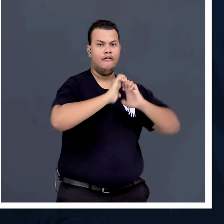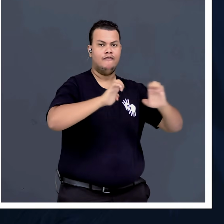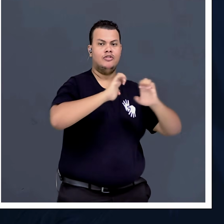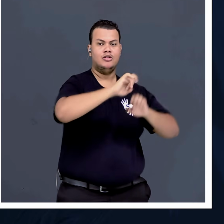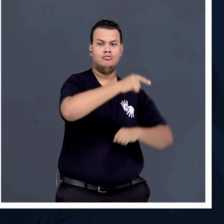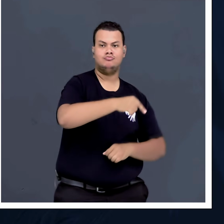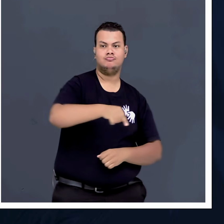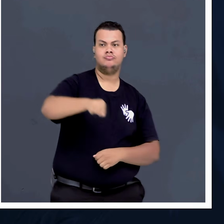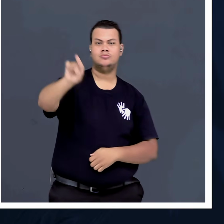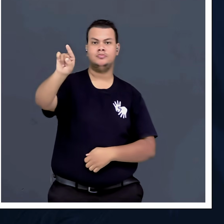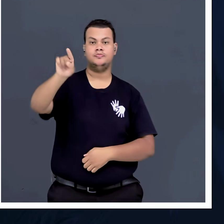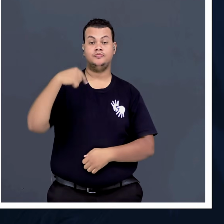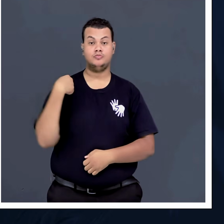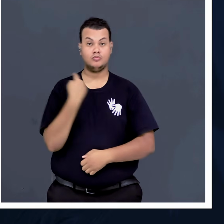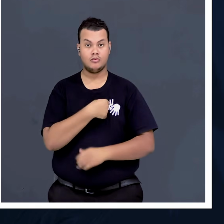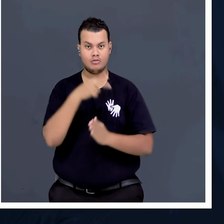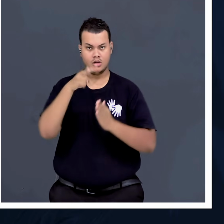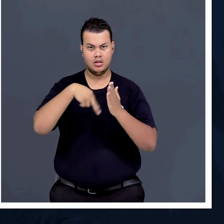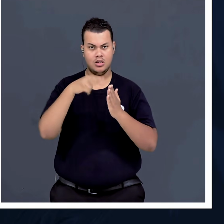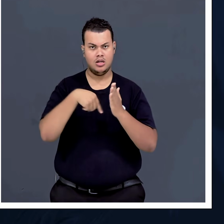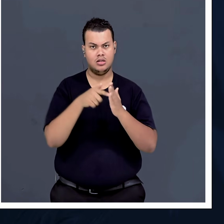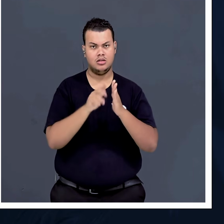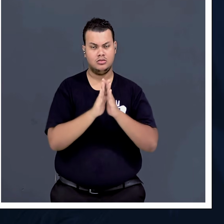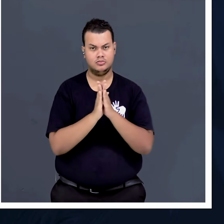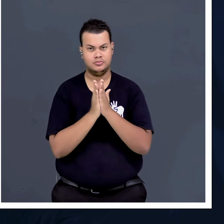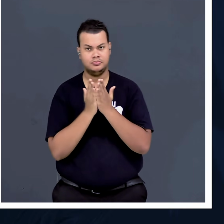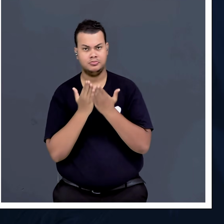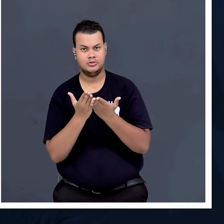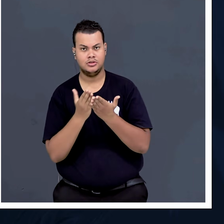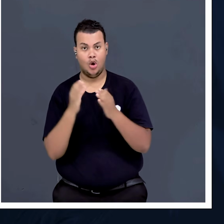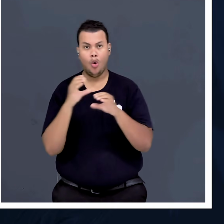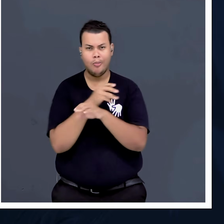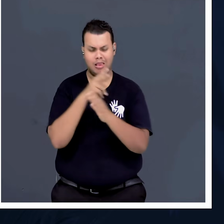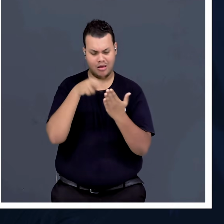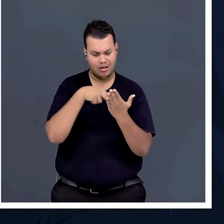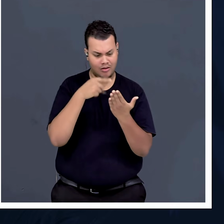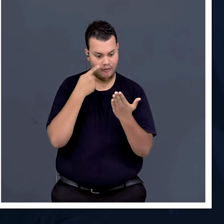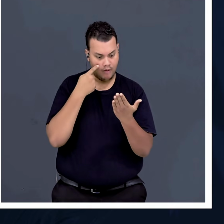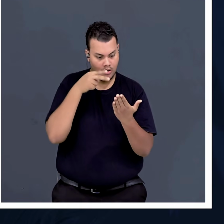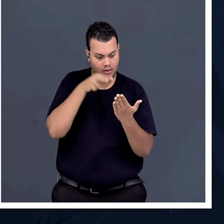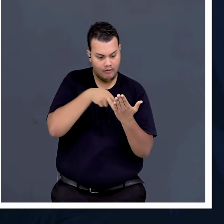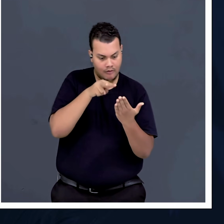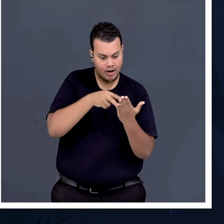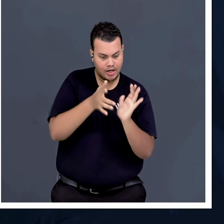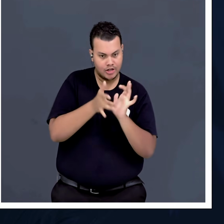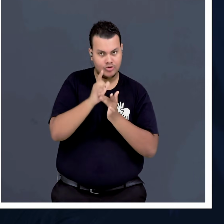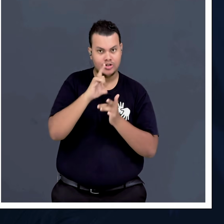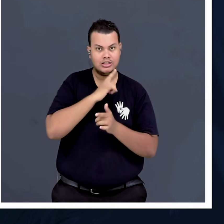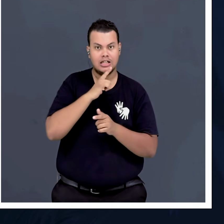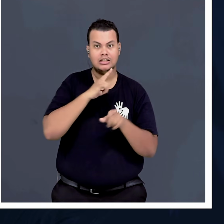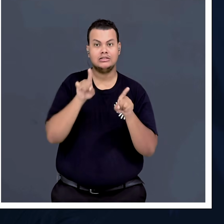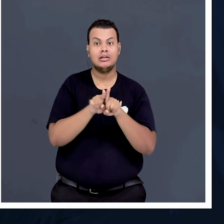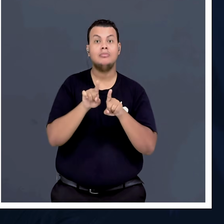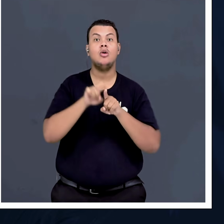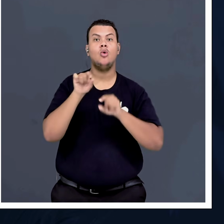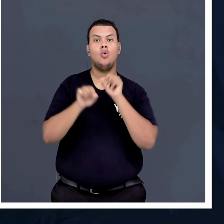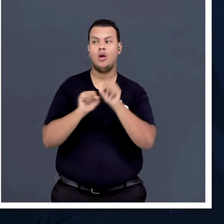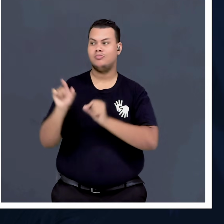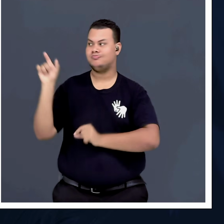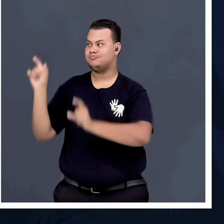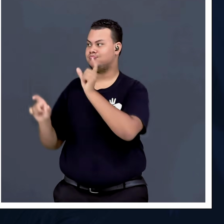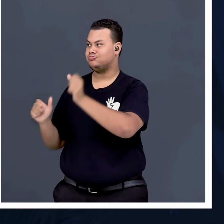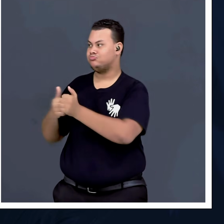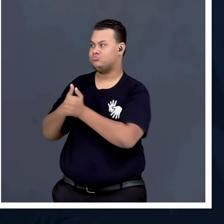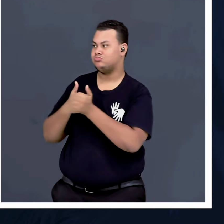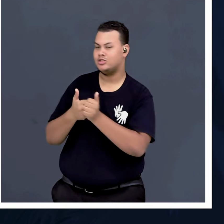missão. Quando nós lemos os evangelhos por completo, nós vimos Jesus investindo tempo com os seus discípulos,